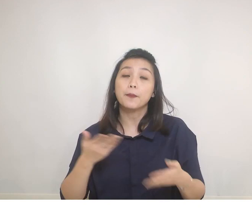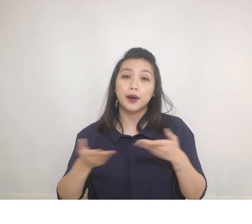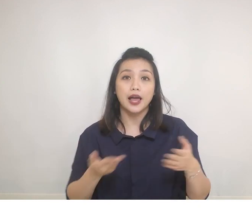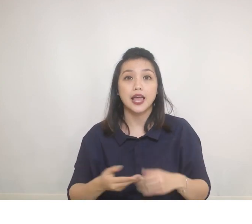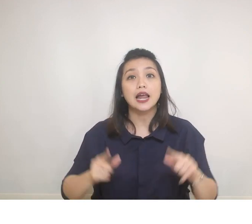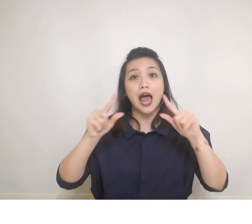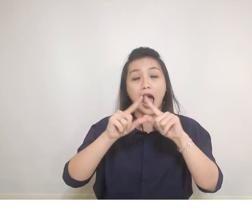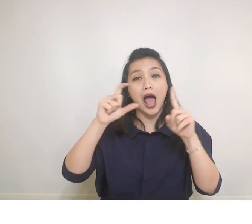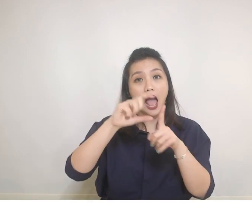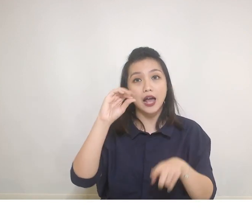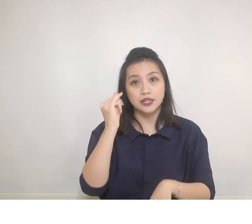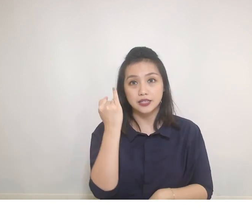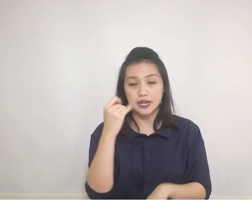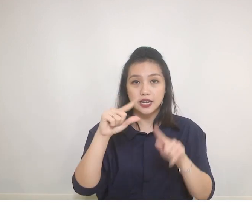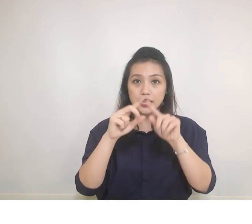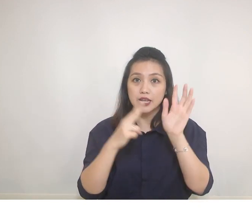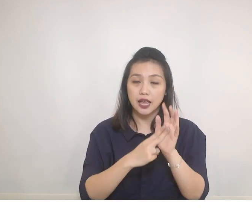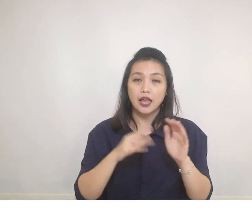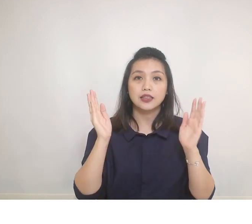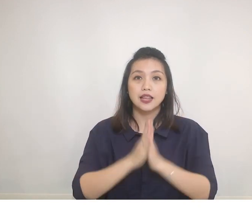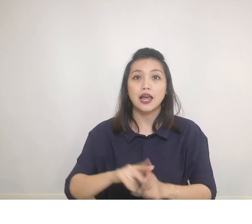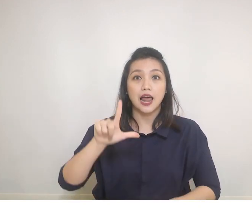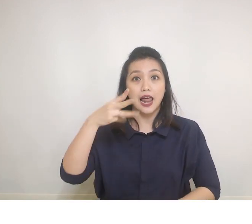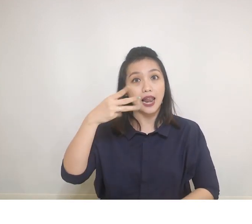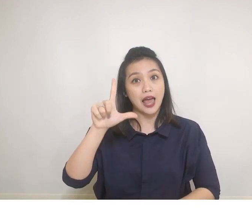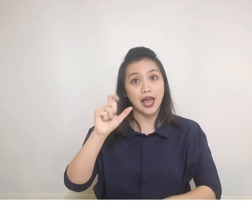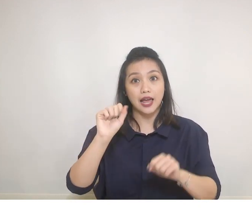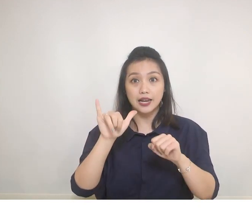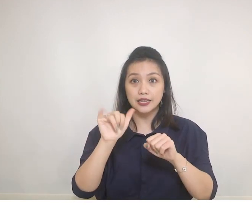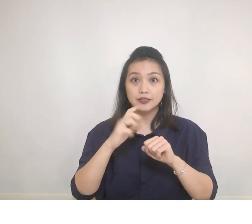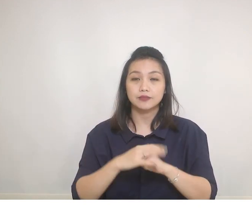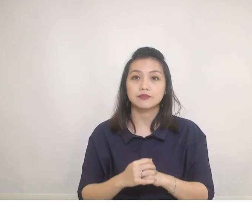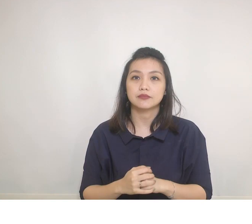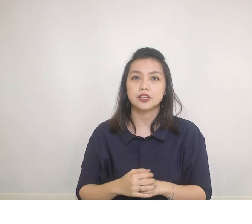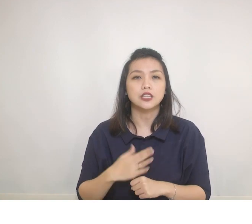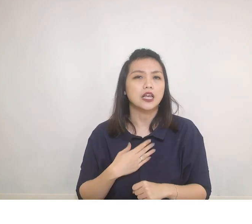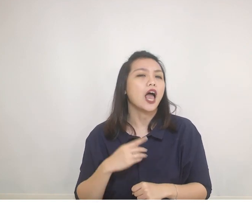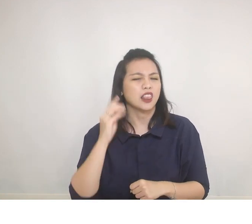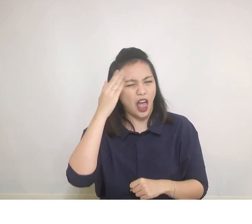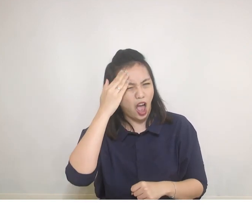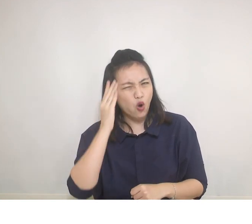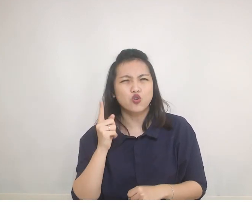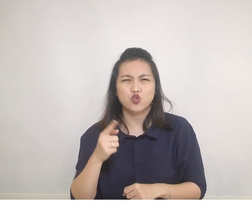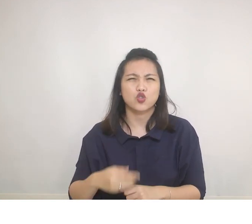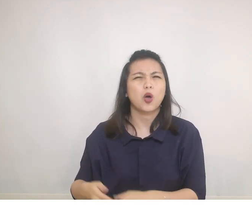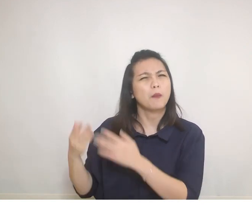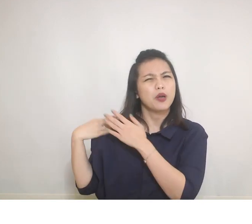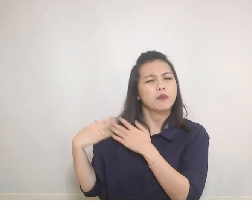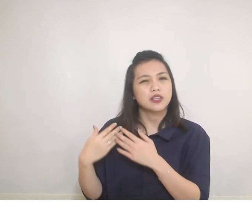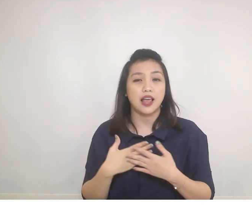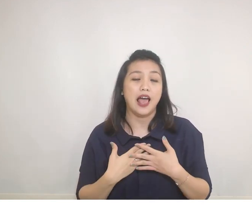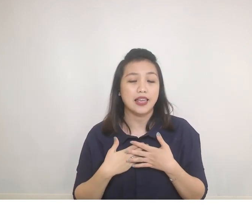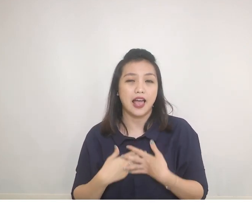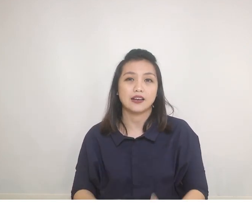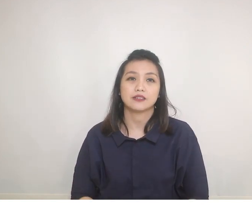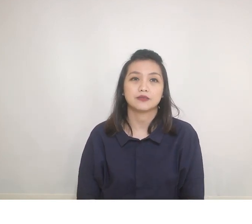ya, keluar terus gitu. Kayak saya tuh merasa bersalah. Selama ini waktu yang saya lakukan untuk ber-CG ini